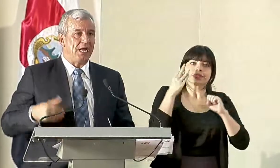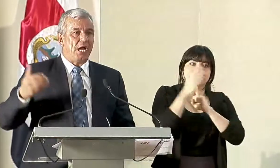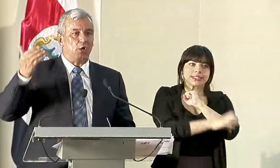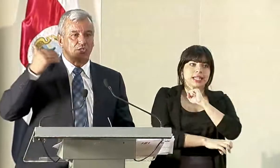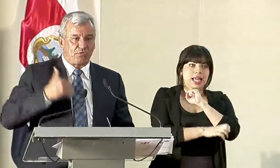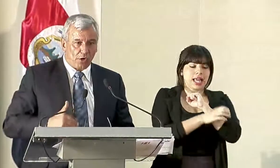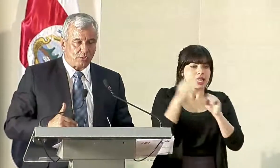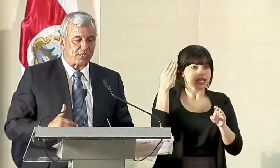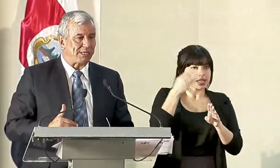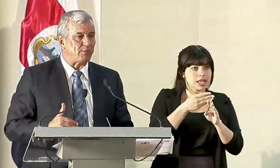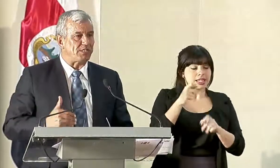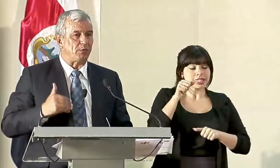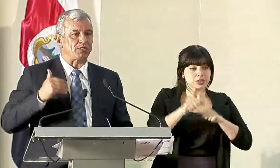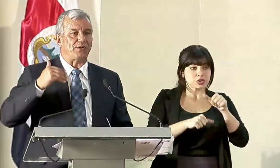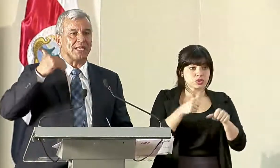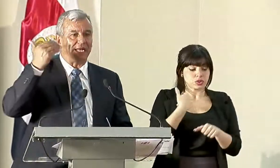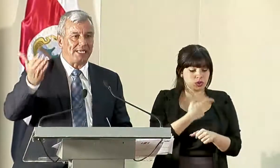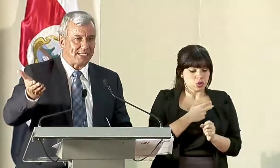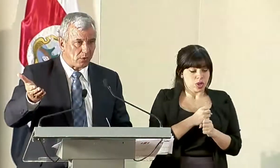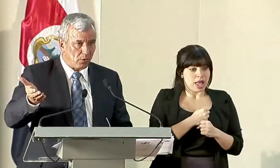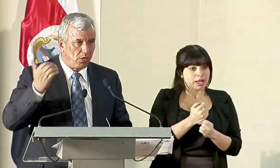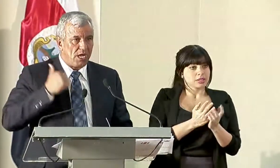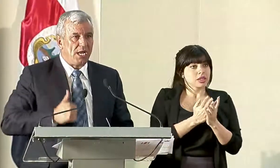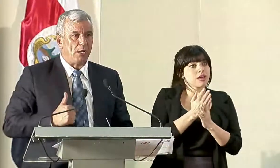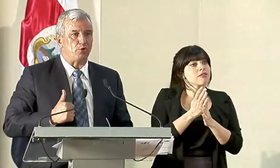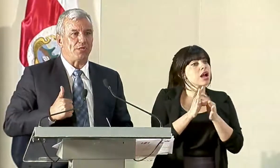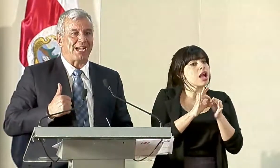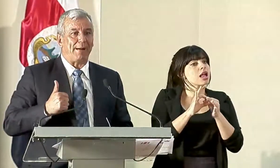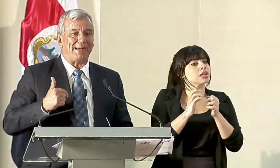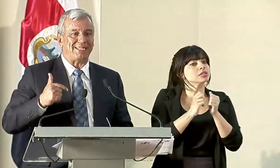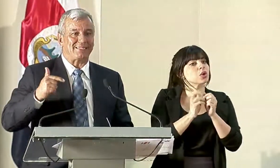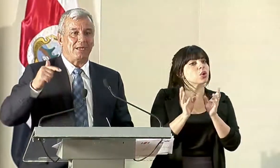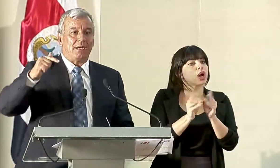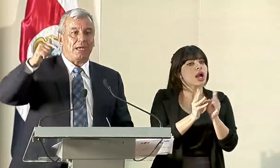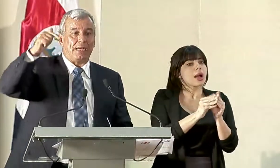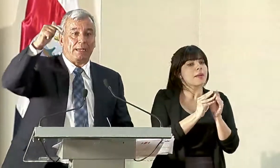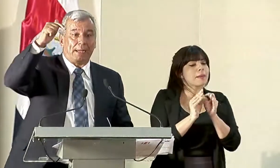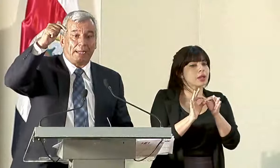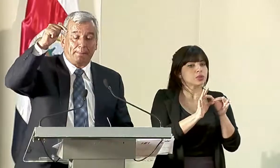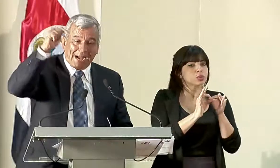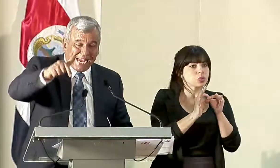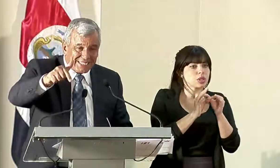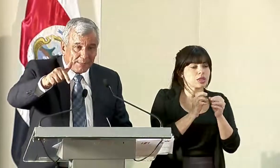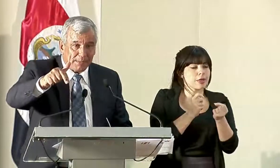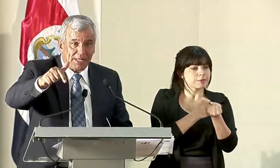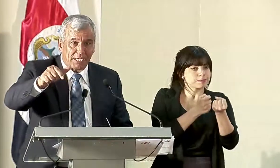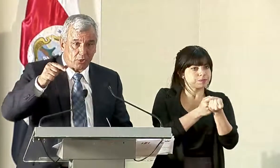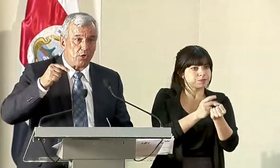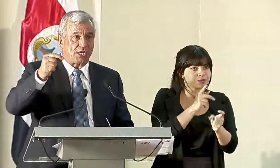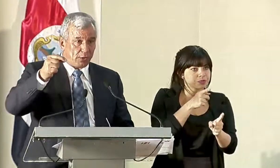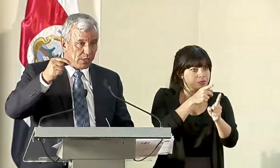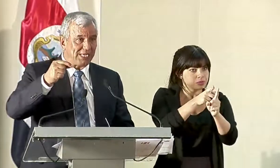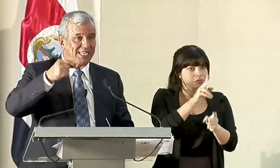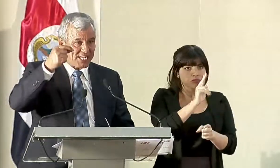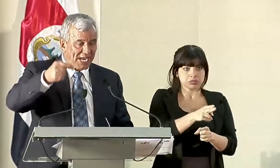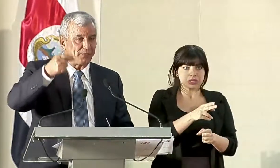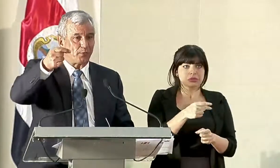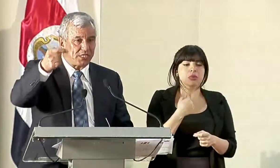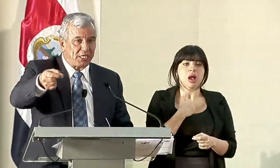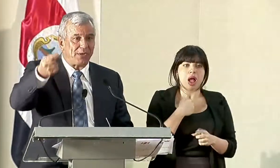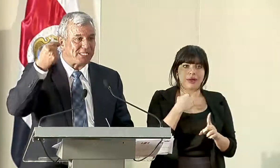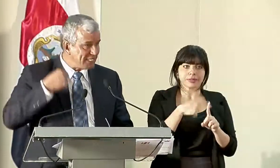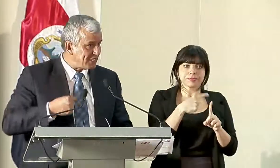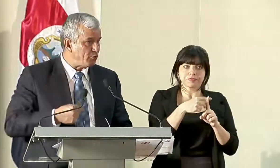directa, los esfuerzos que estamos haciendo a través de la alianza con la Unión de Cámaras van en esa misma dirección, y creo que hay